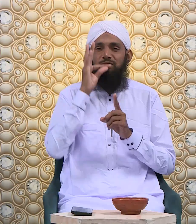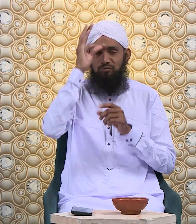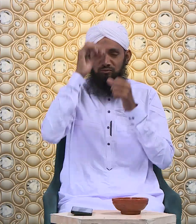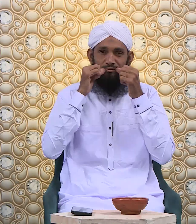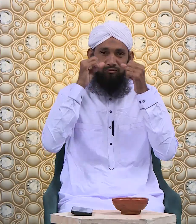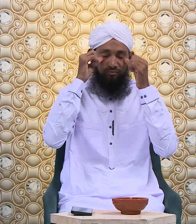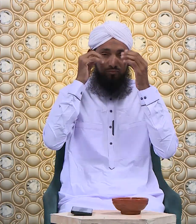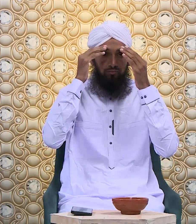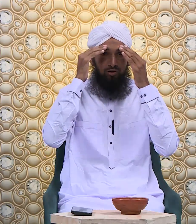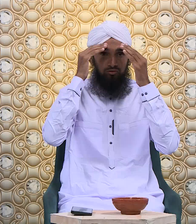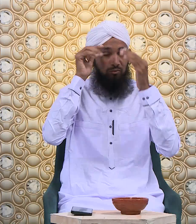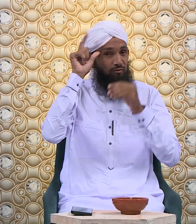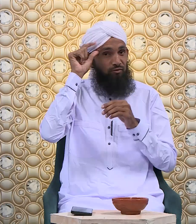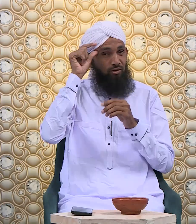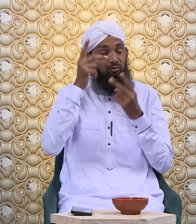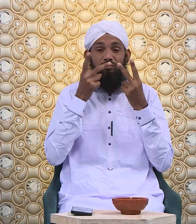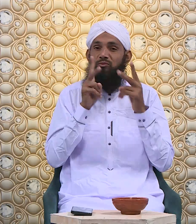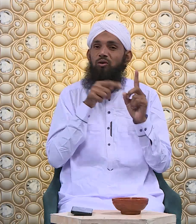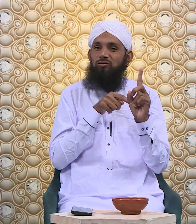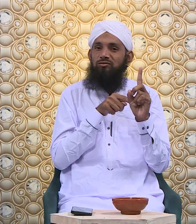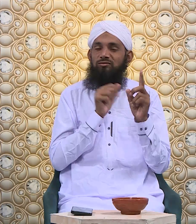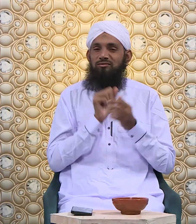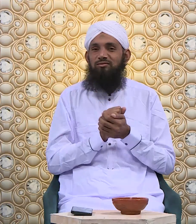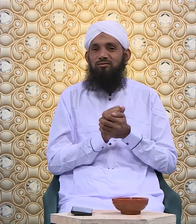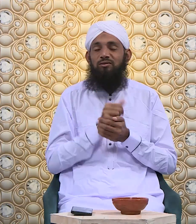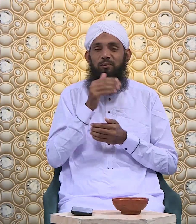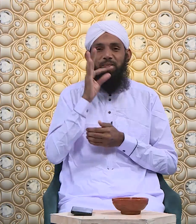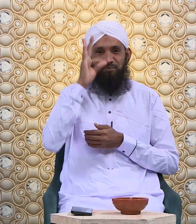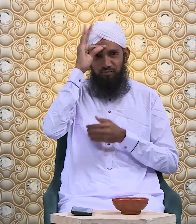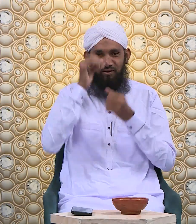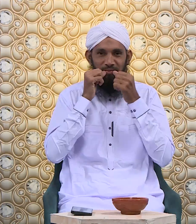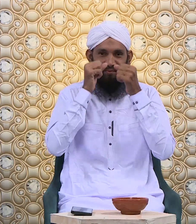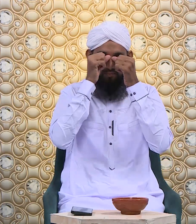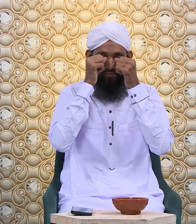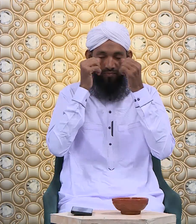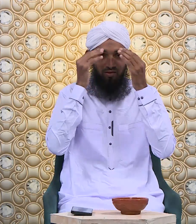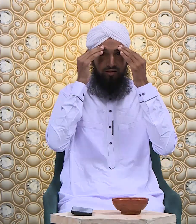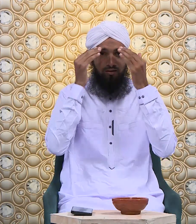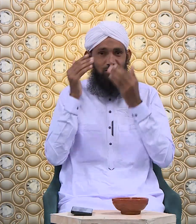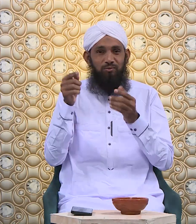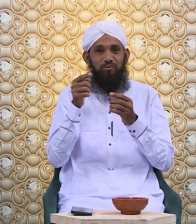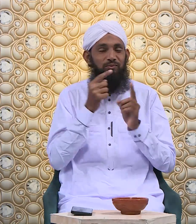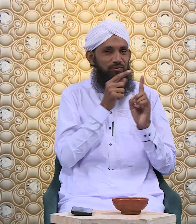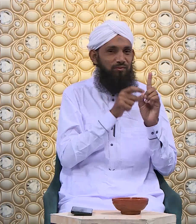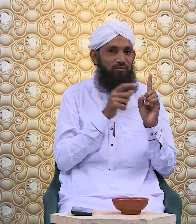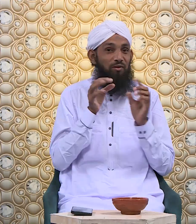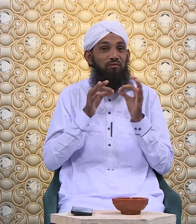کو گوارہ نہ تھا اسی لیے جب آپ صلی اللہ علیہ وآلہ وسلم کو بتایا گیا کہ حسن